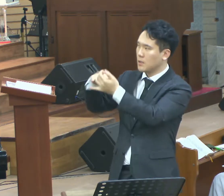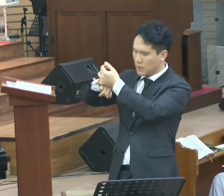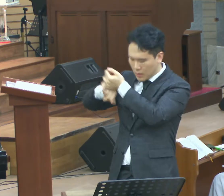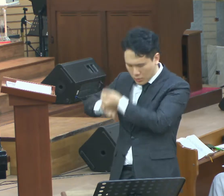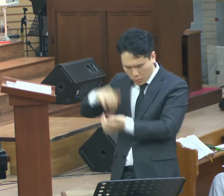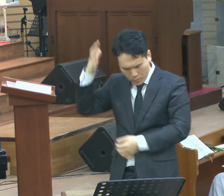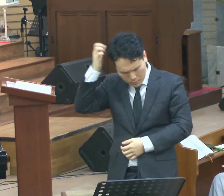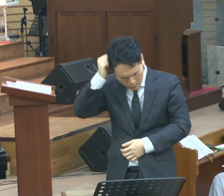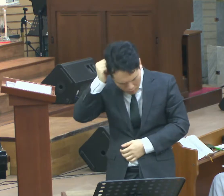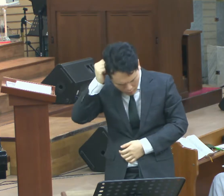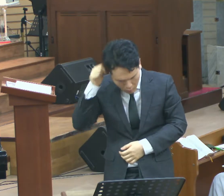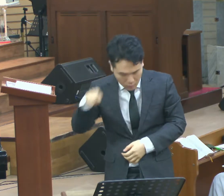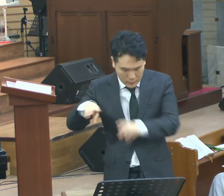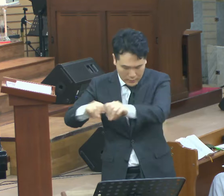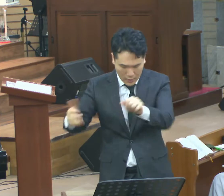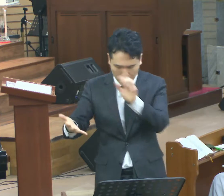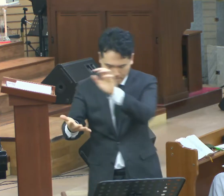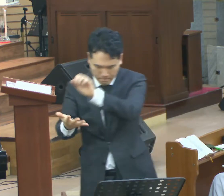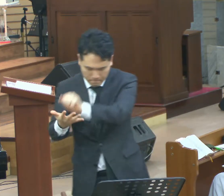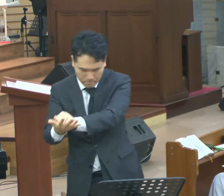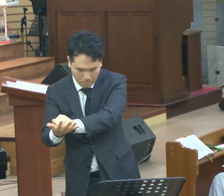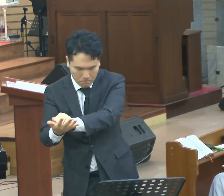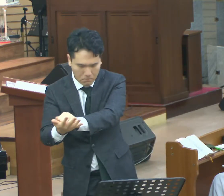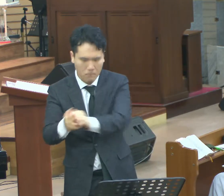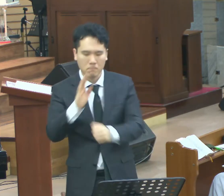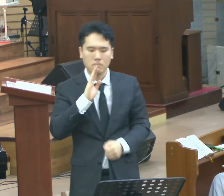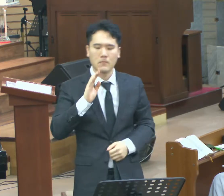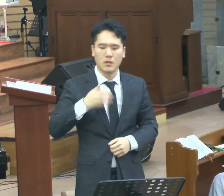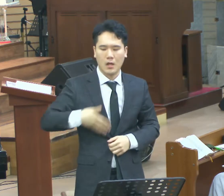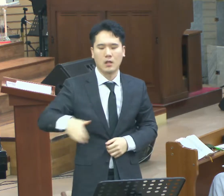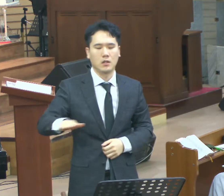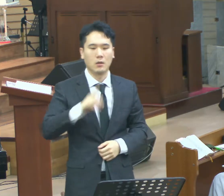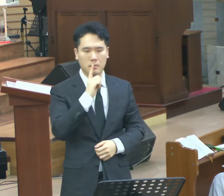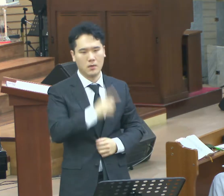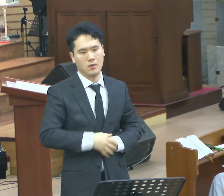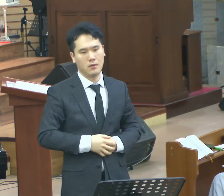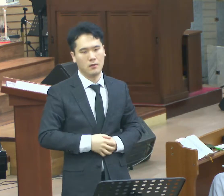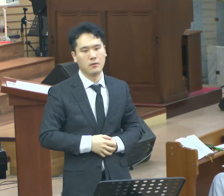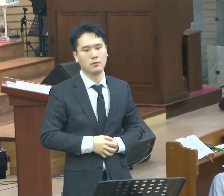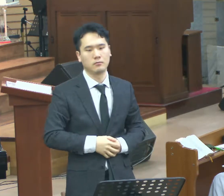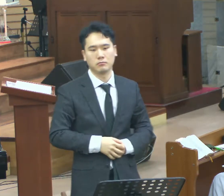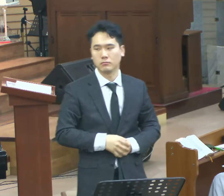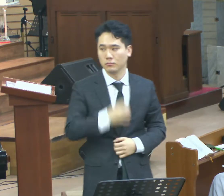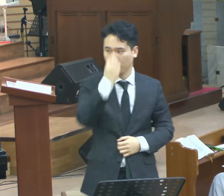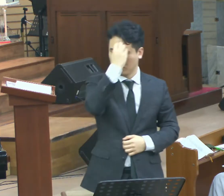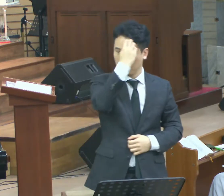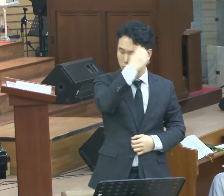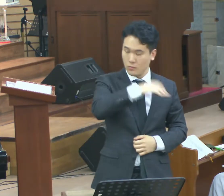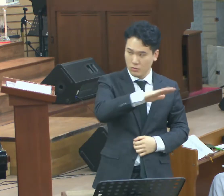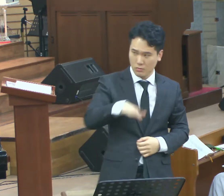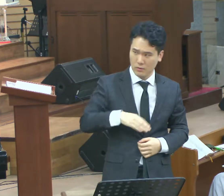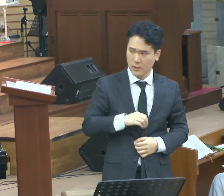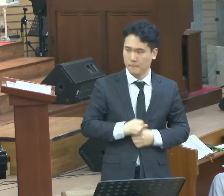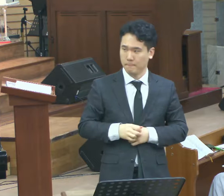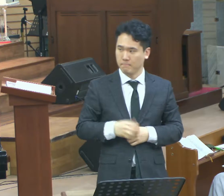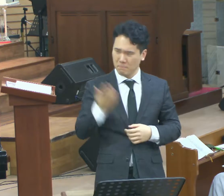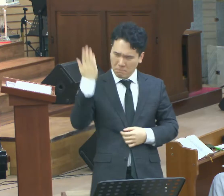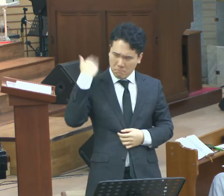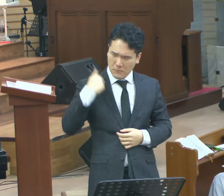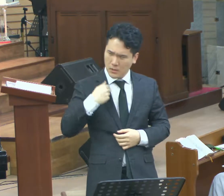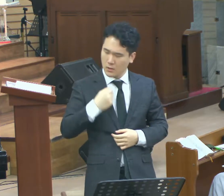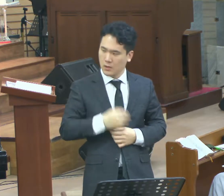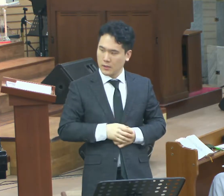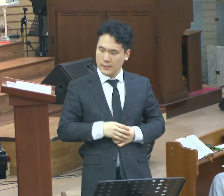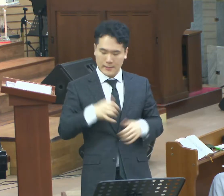때 저희가 4대를 실을 수 있는 차량을 매입을 해서 뒤에다가 리프트를 설치를